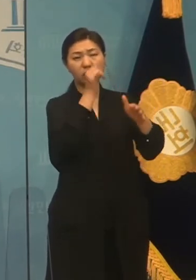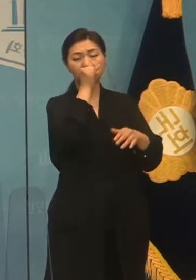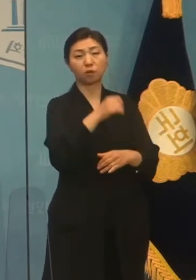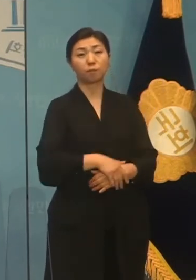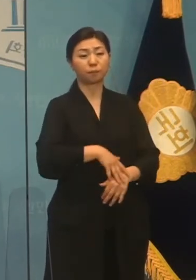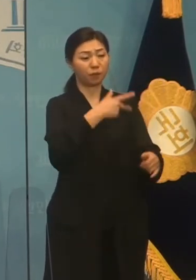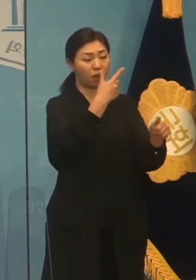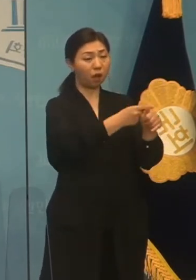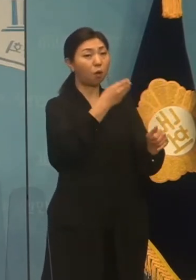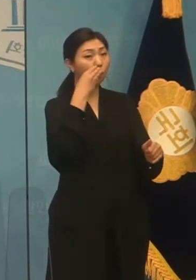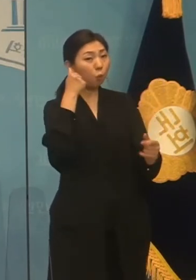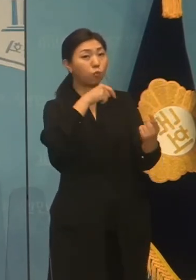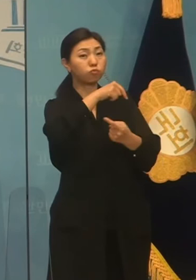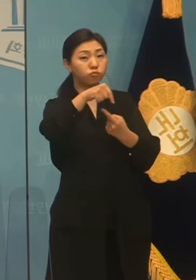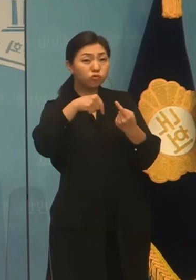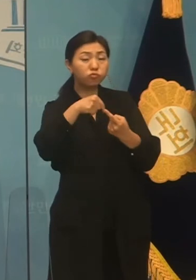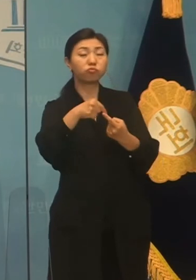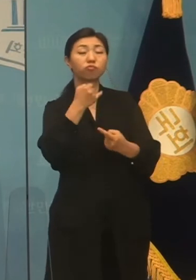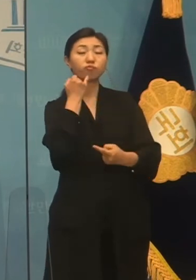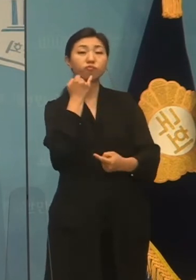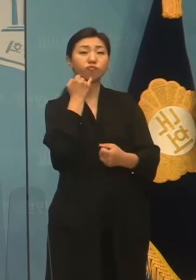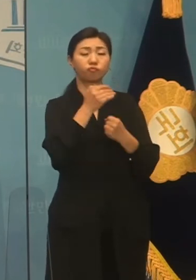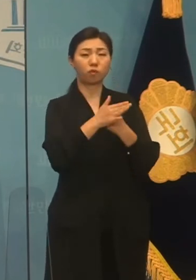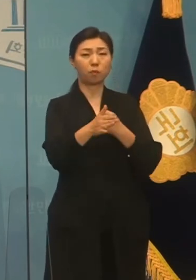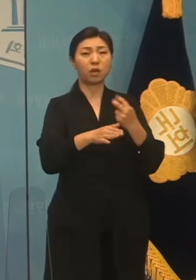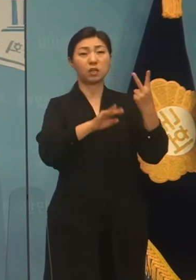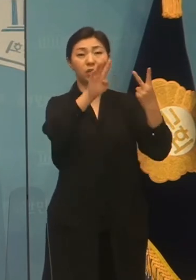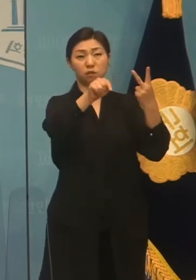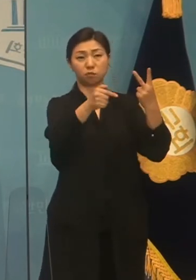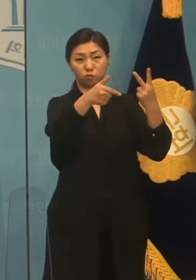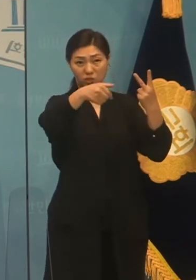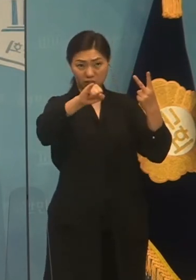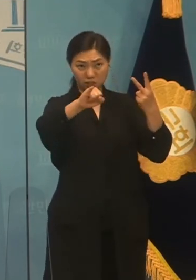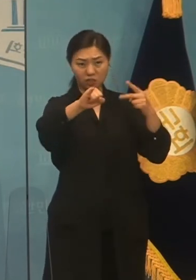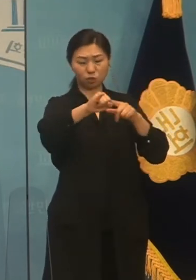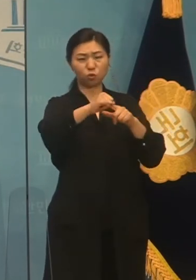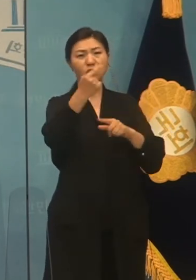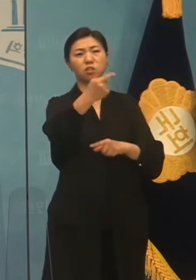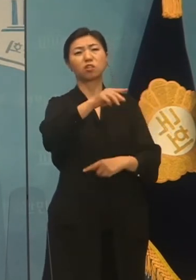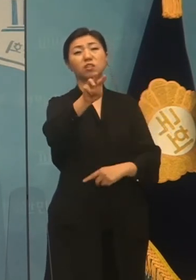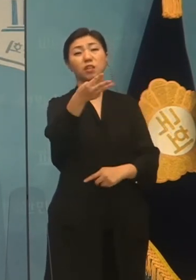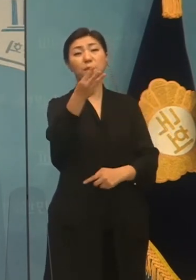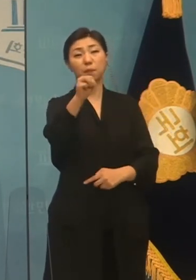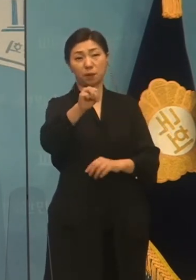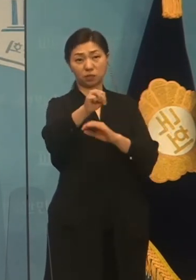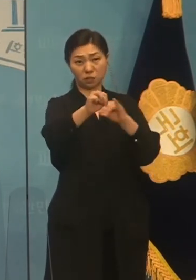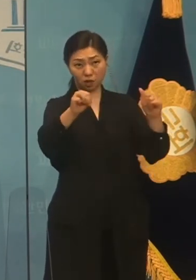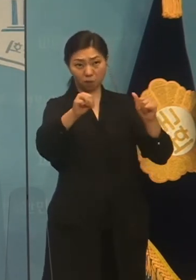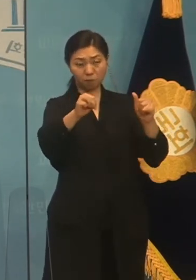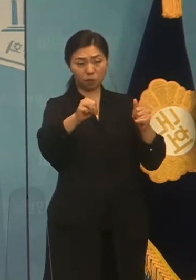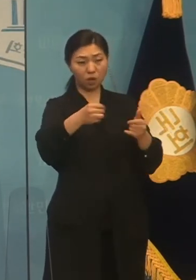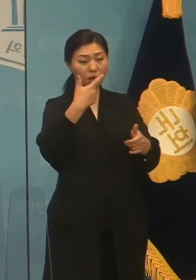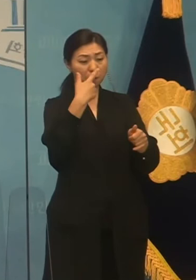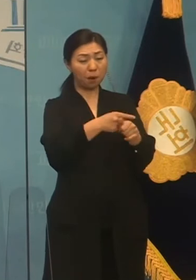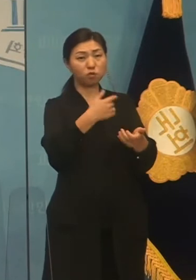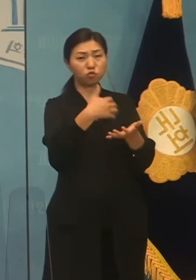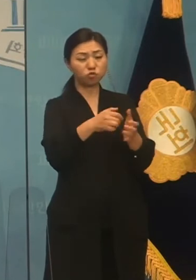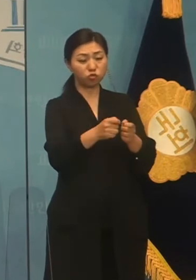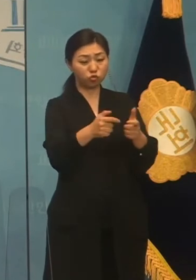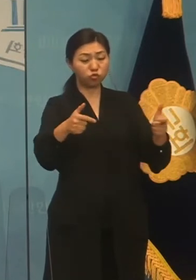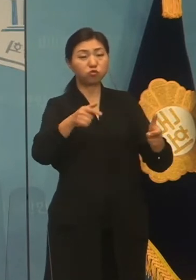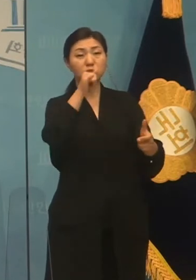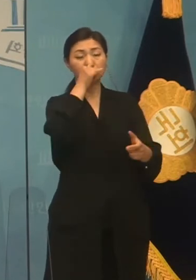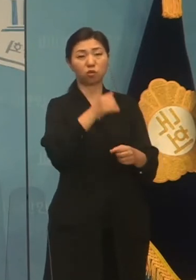원활히 진행되면서 정부는 2분기 계획도 1300만 명으로 상향 조정이 했습니다.